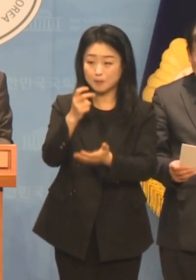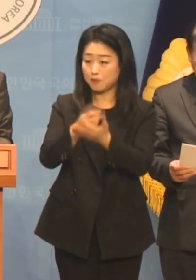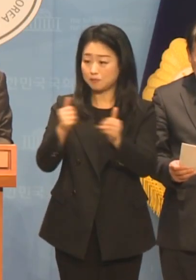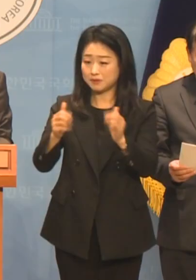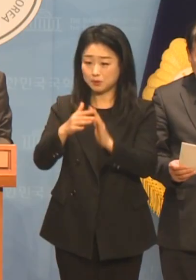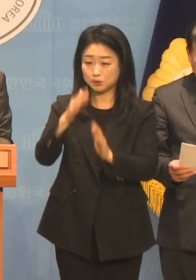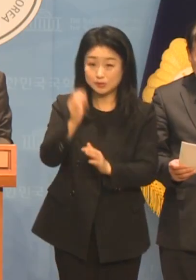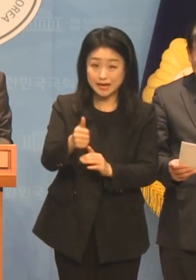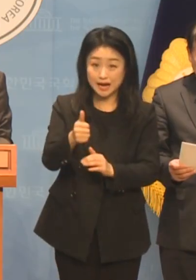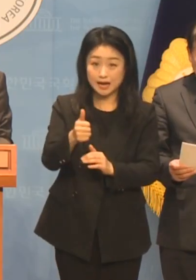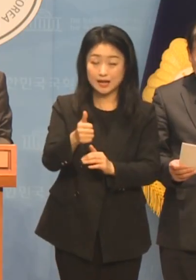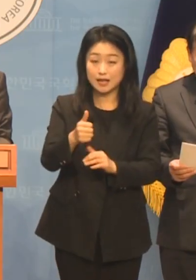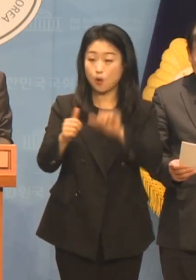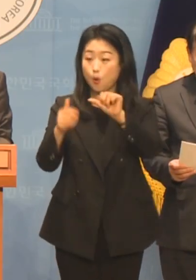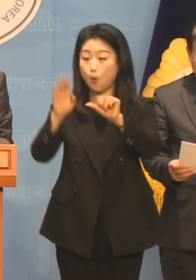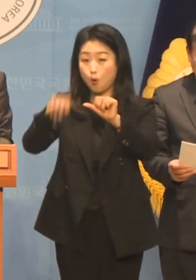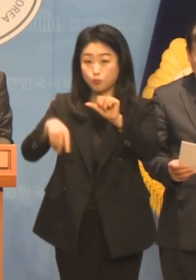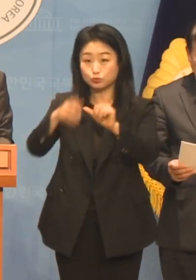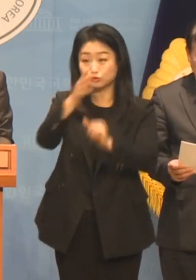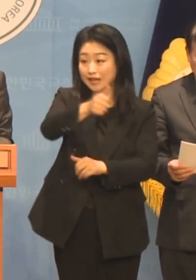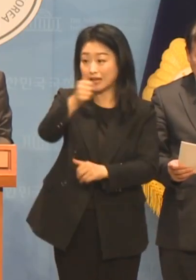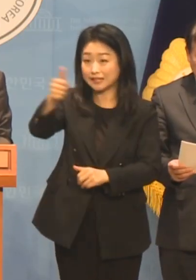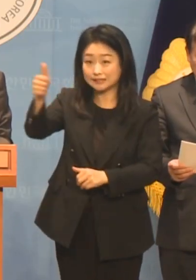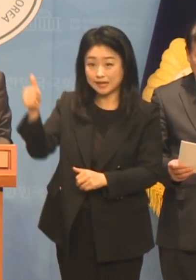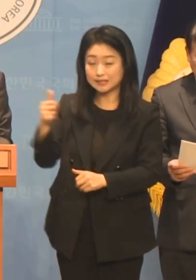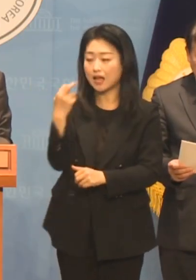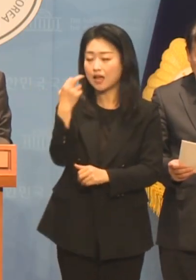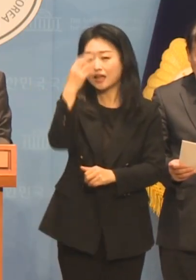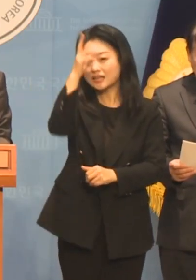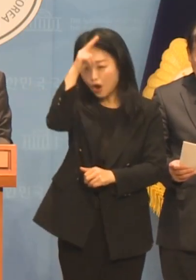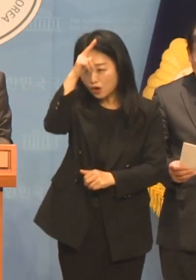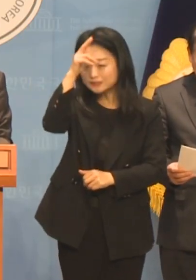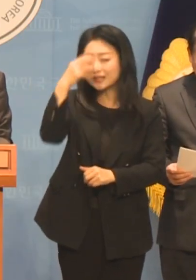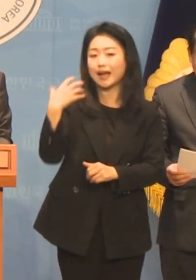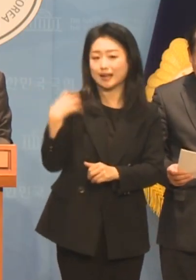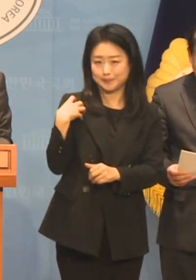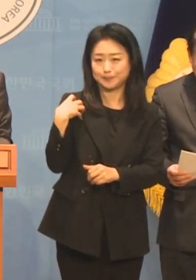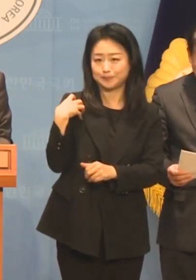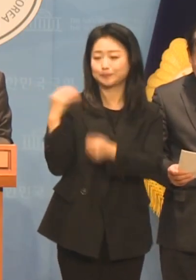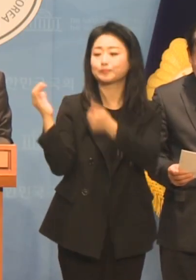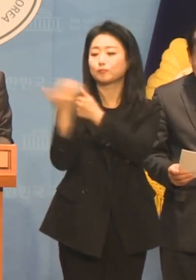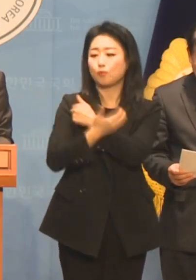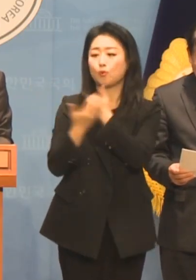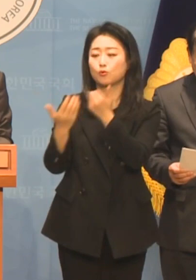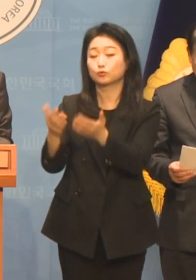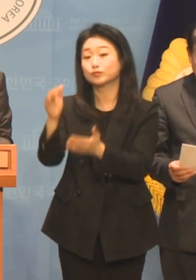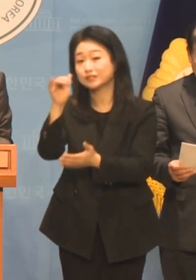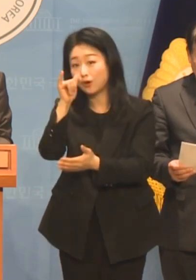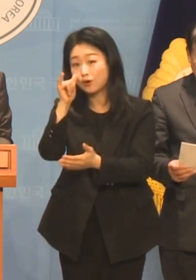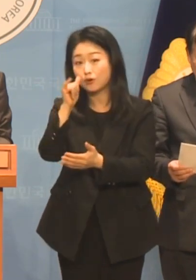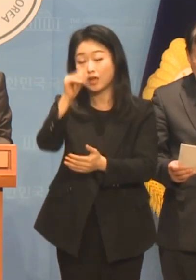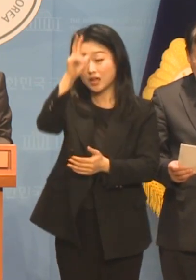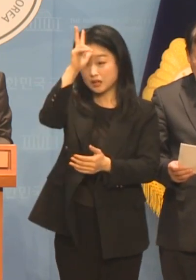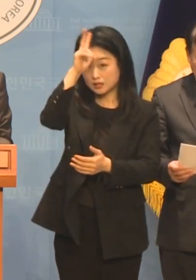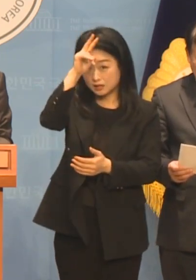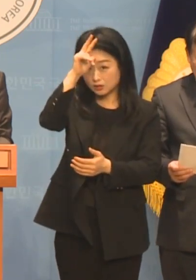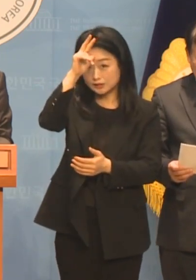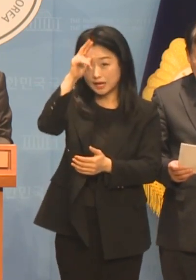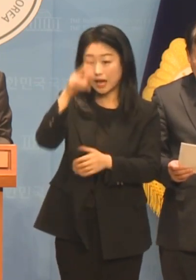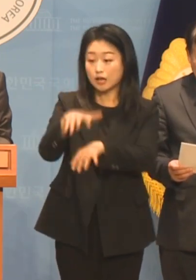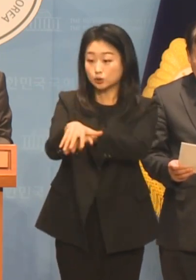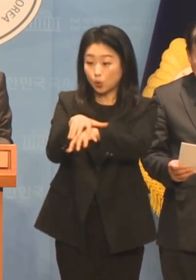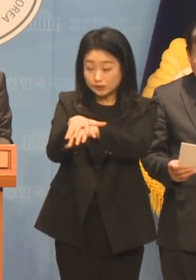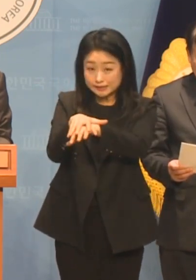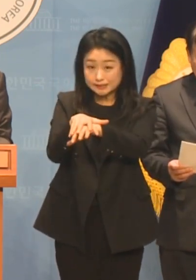등 주요 국가 요인에 대한 경호는 모두 경찰 조직이 담당하고 있습니다. 경호 조직의 권력화와